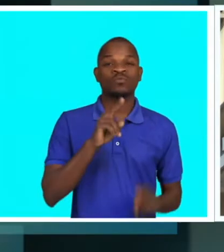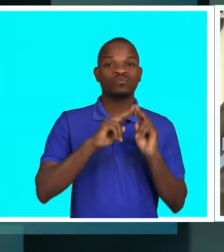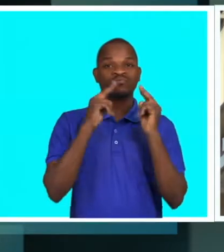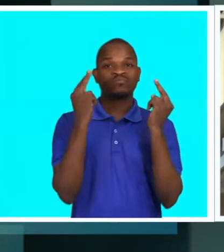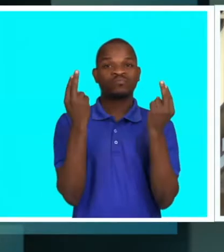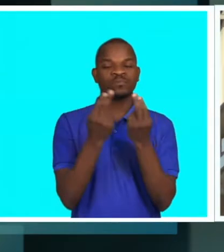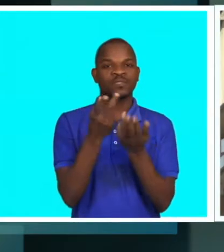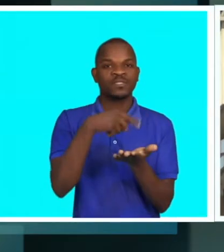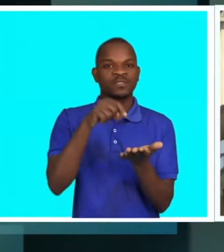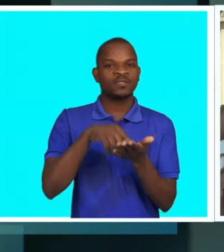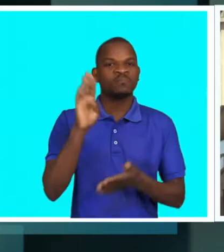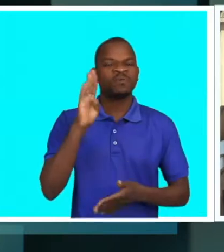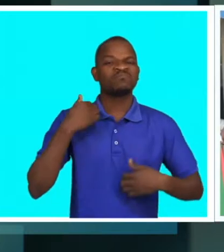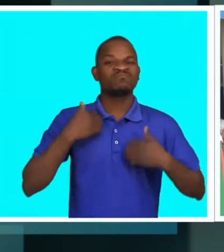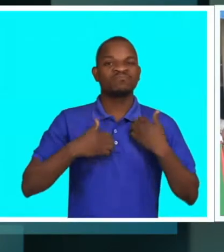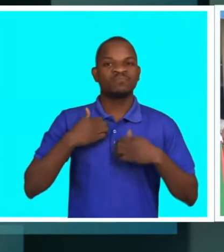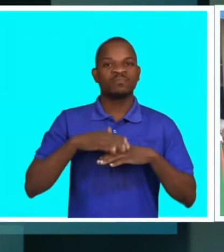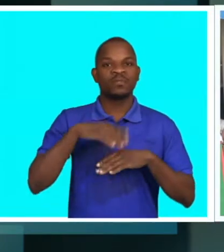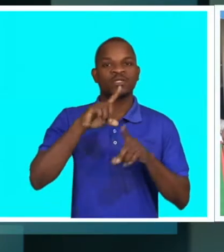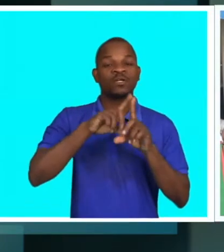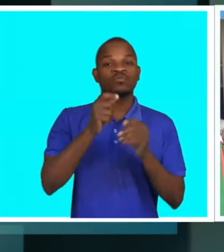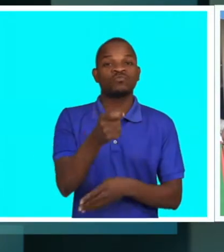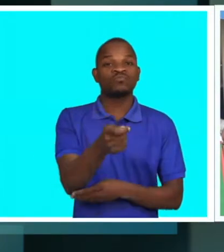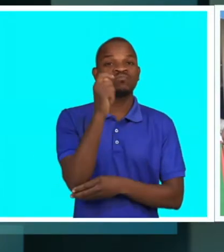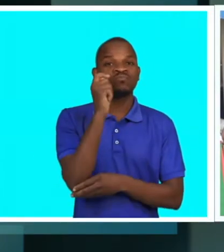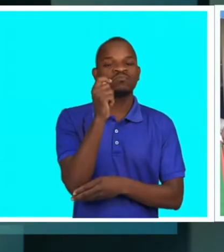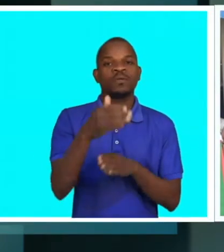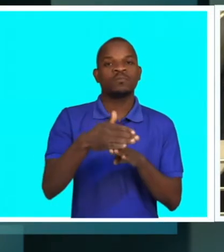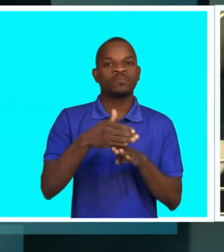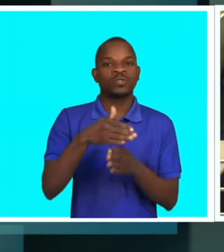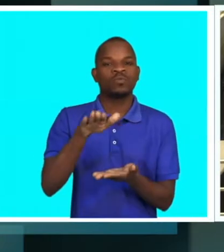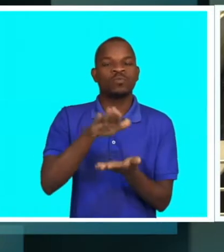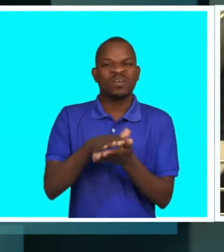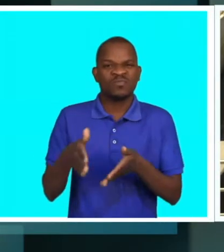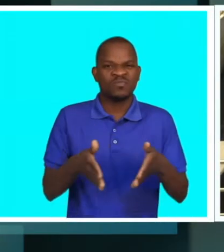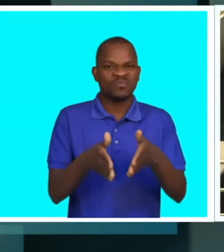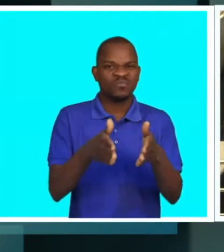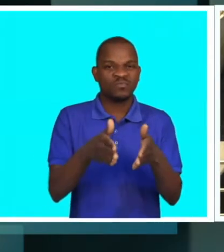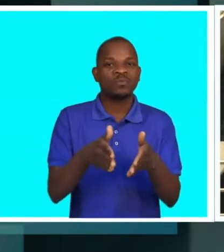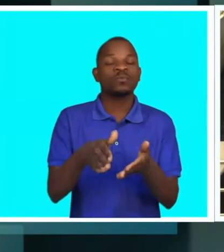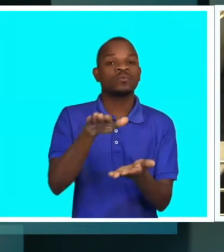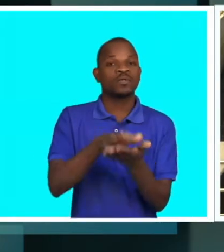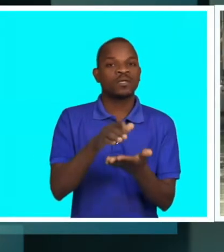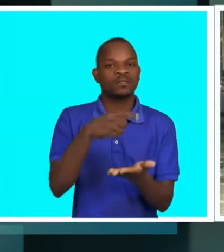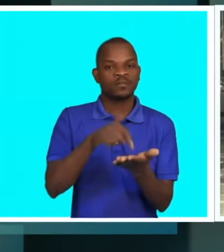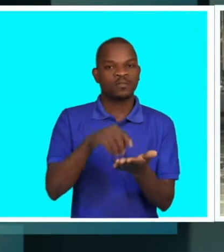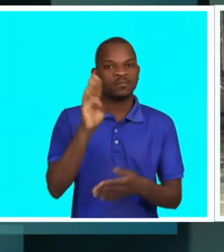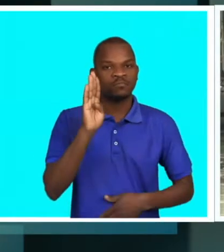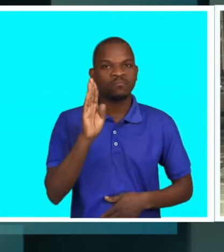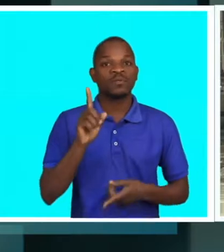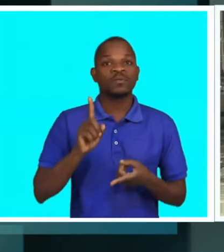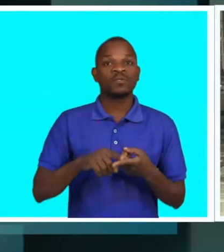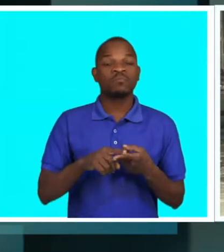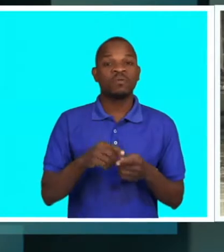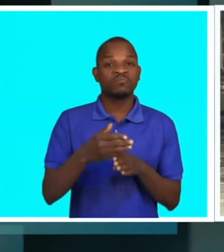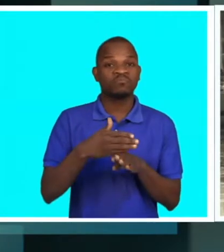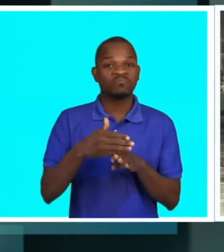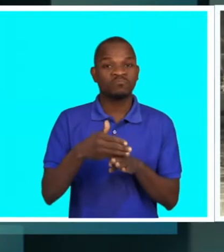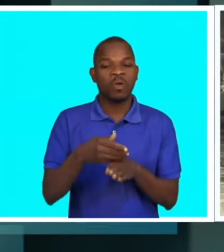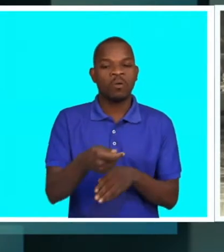O Conselho Municipal da Beira está preocupado com a prática da pesca nas valas de drenagens naquele município,